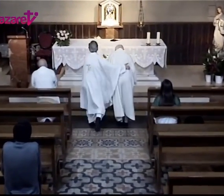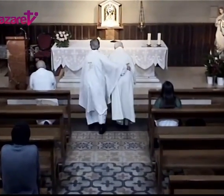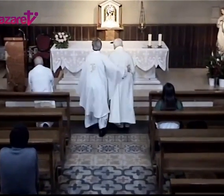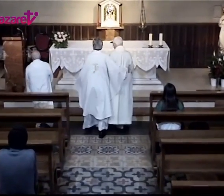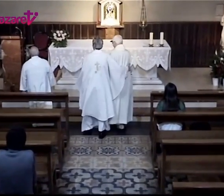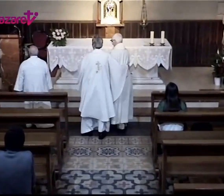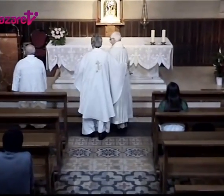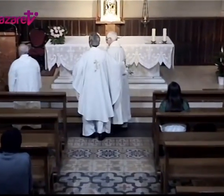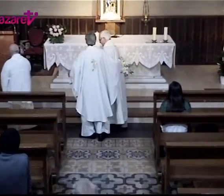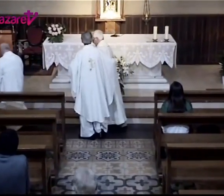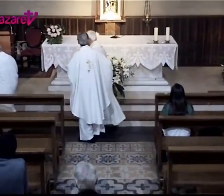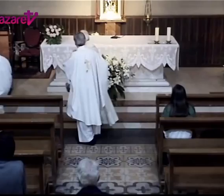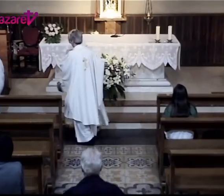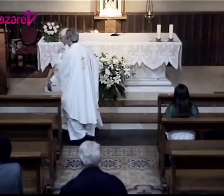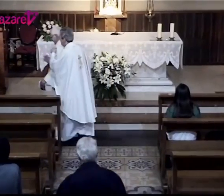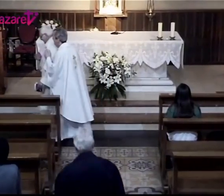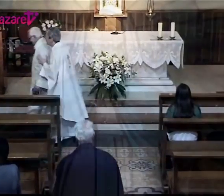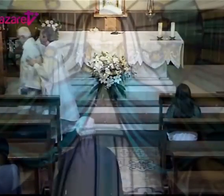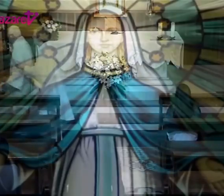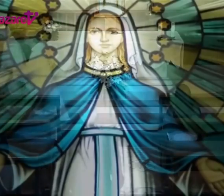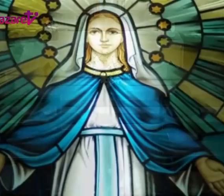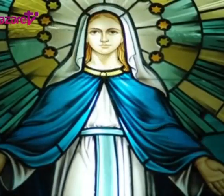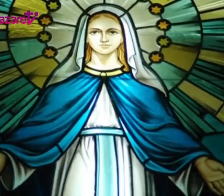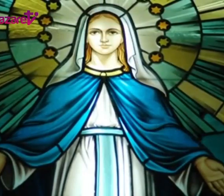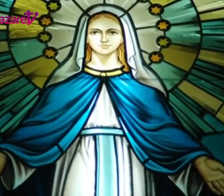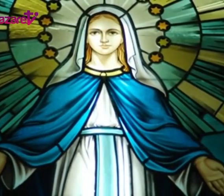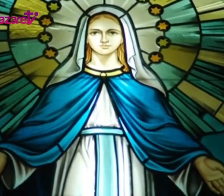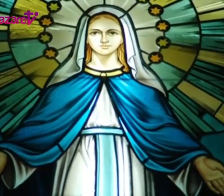vida, esperanza y dulzura